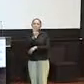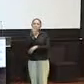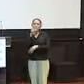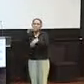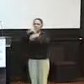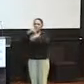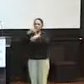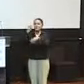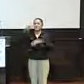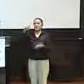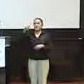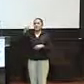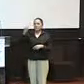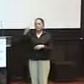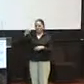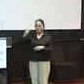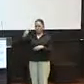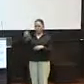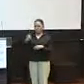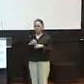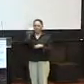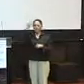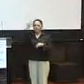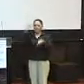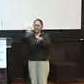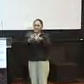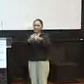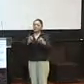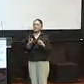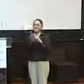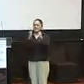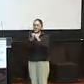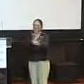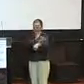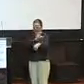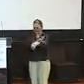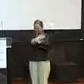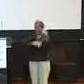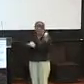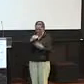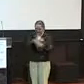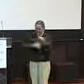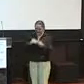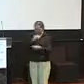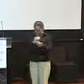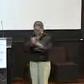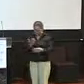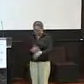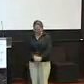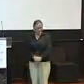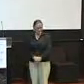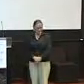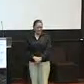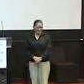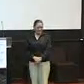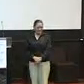doctor Antonio del Río Portilla, director del Instituto de Energías Renovables.